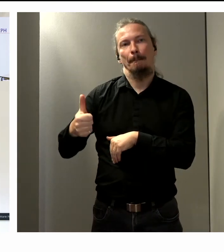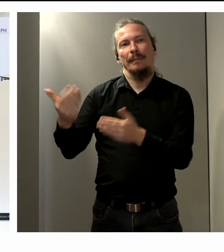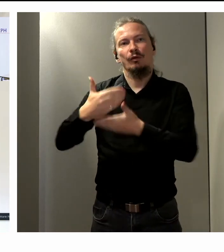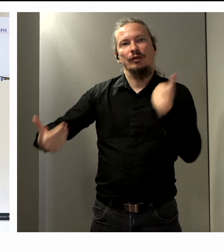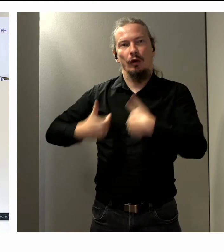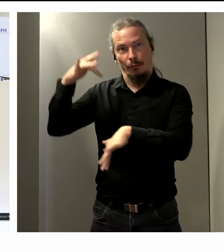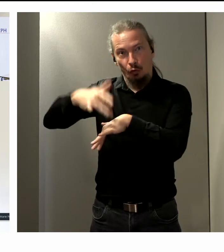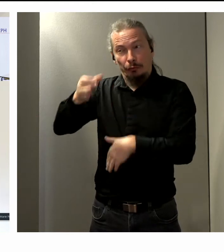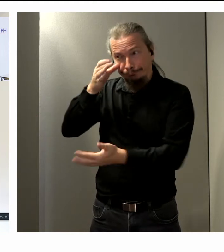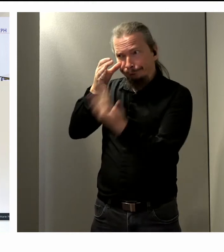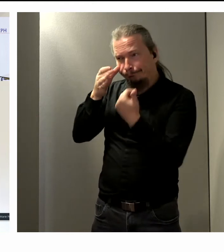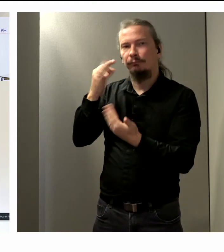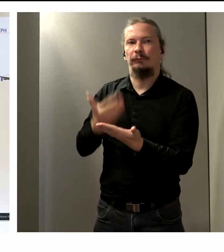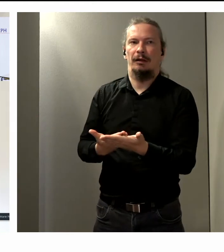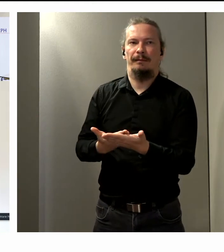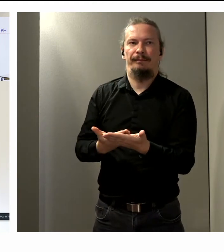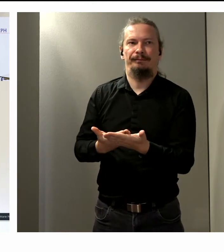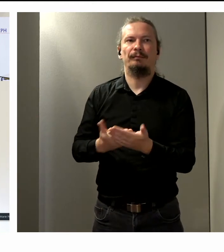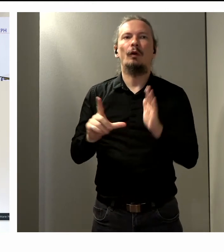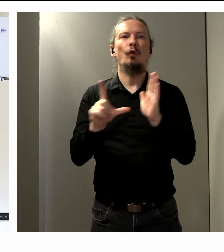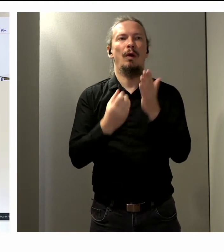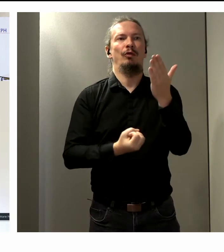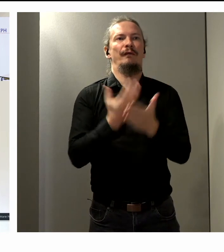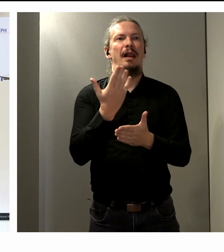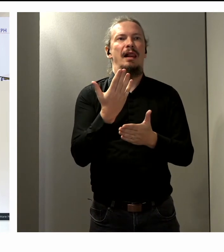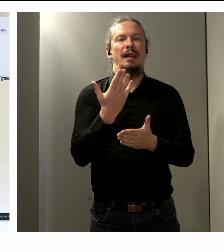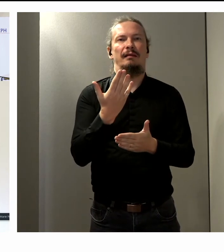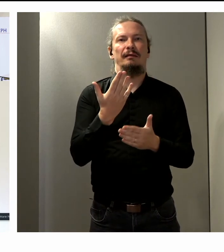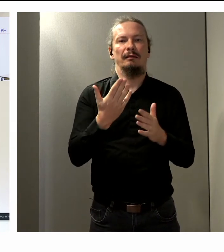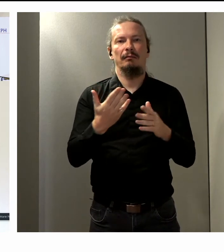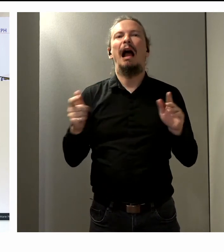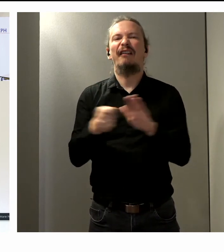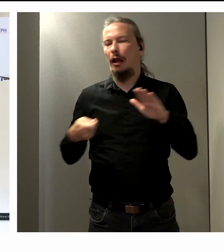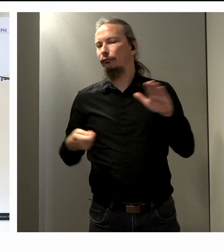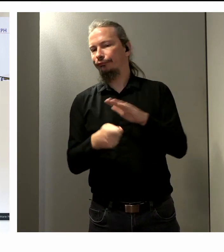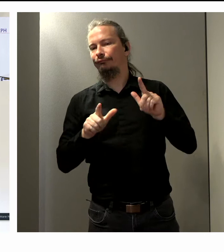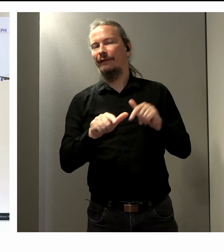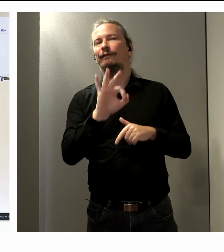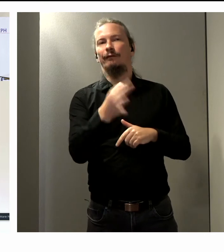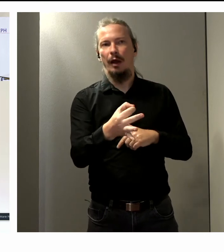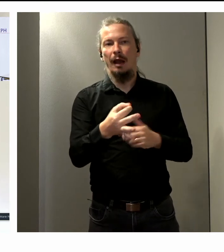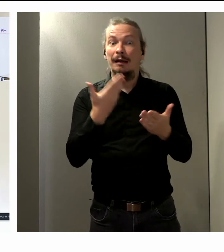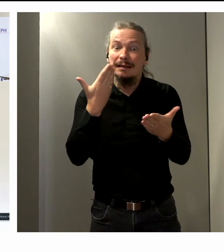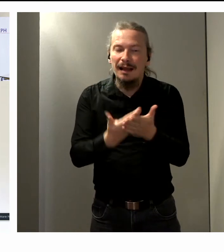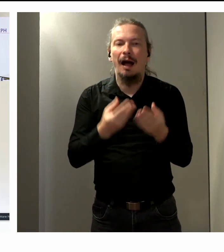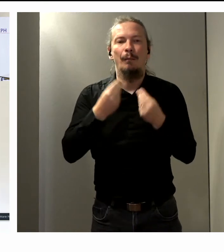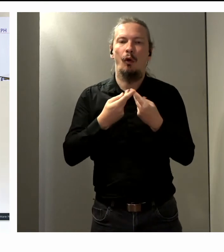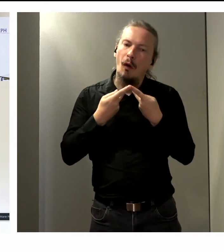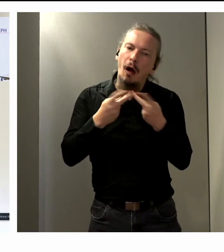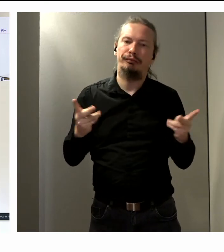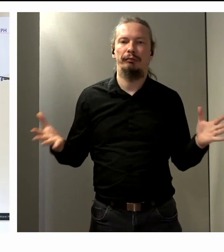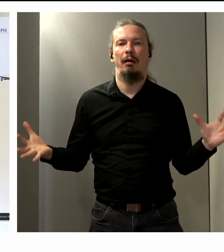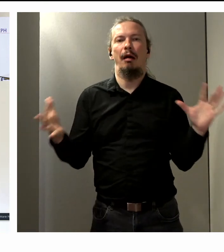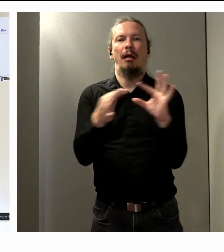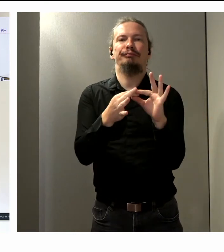en situation de handicap. Et donc, cette nouvelle loi qui est assortie de financement pourrait permettre notamment à des